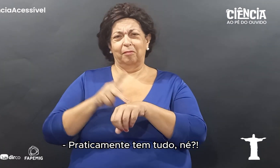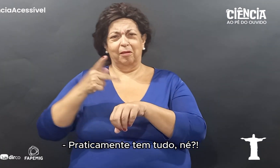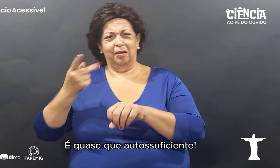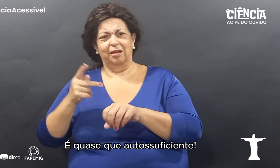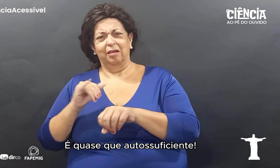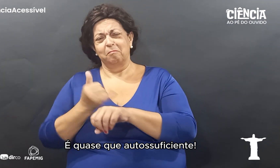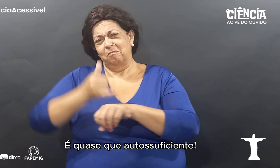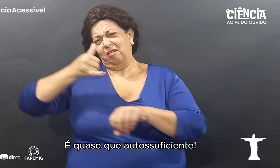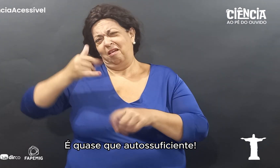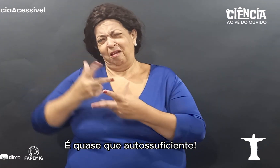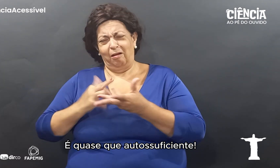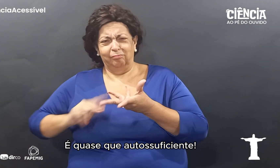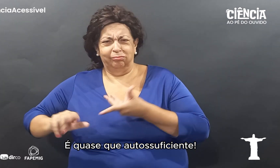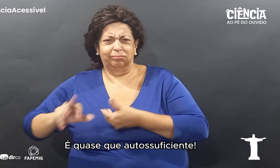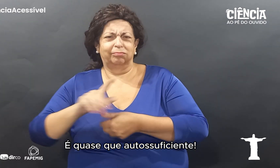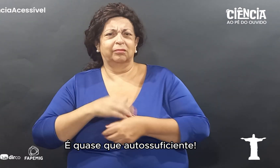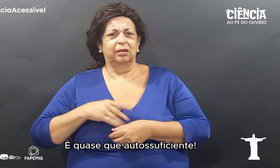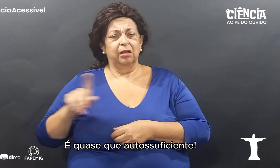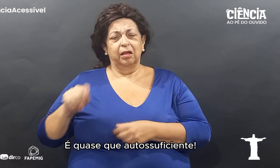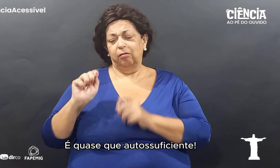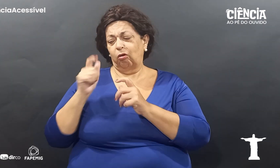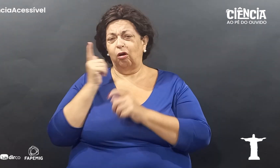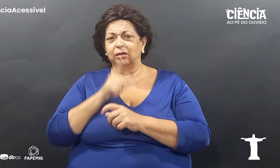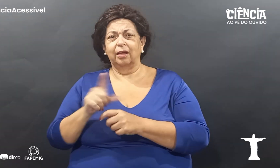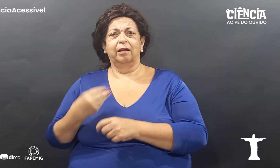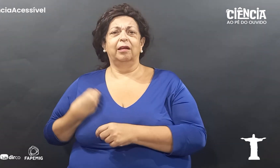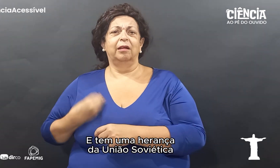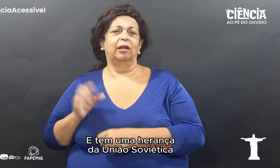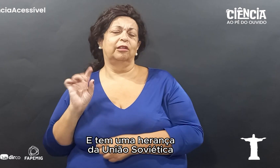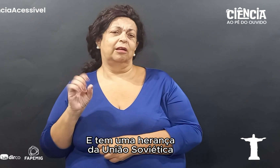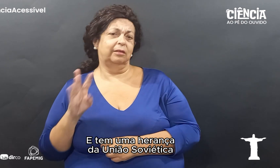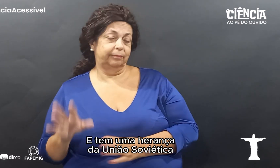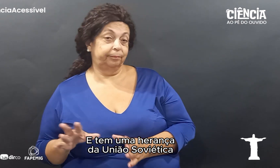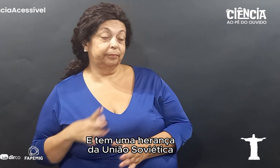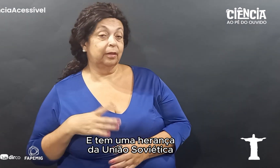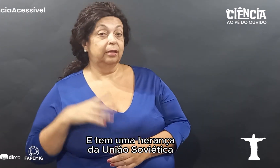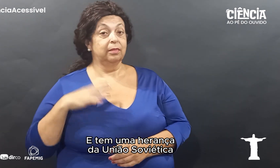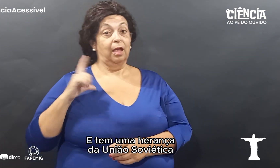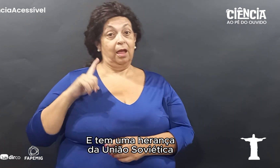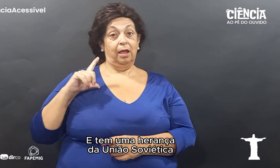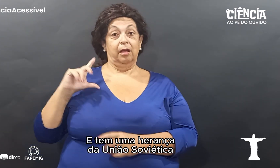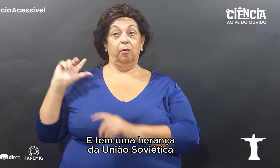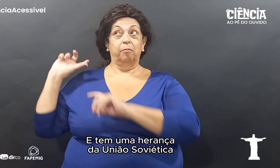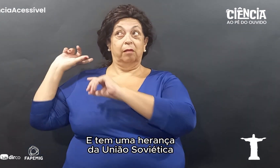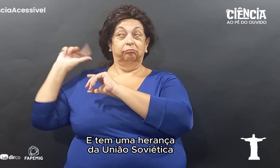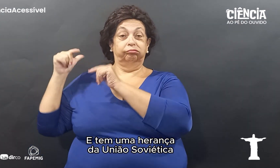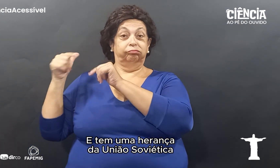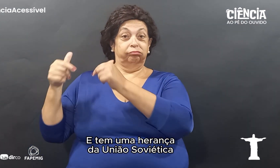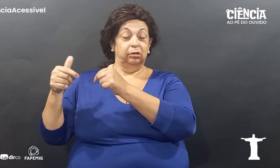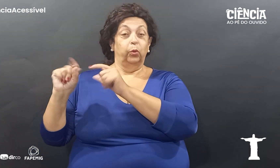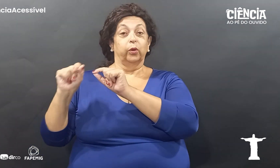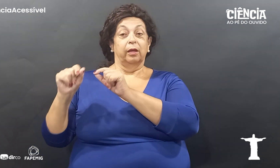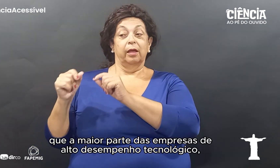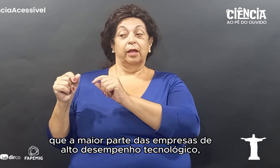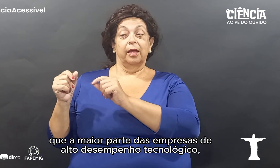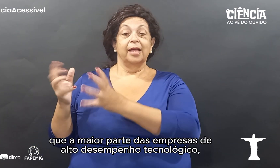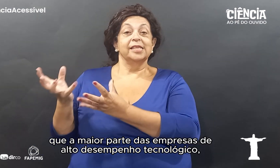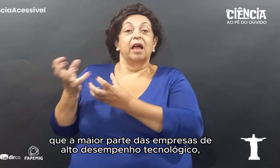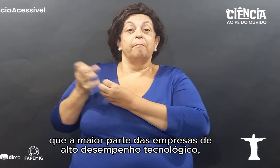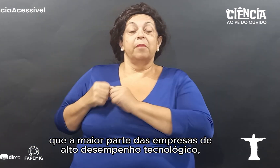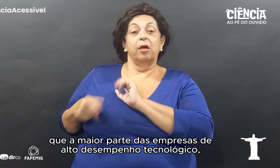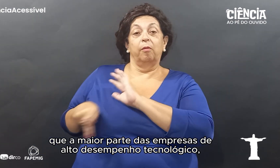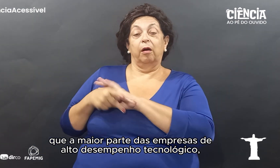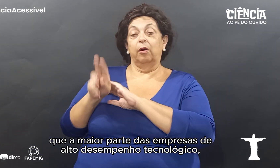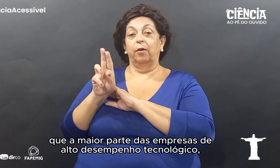tem tudo, né? É quase que autossuficiente. Né? E tem uma herança da União Soviética que a maior